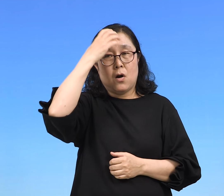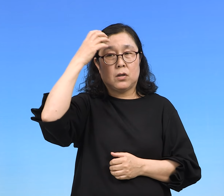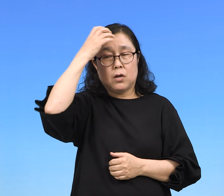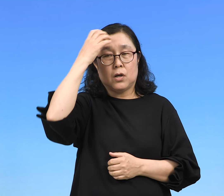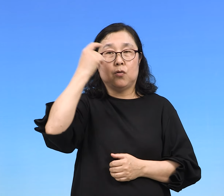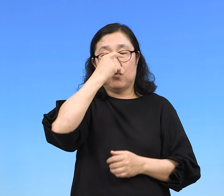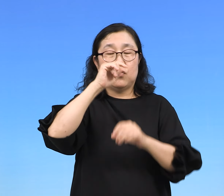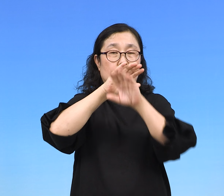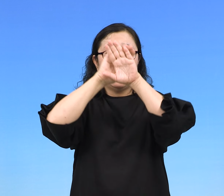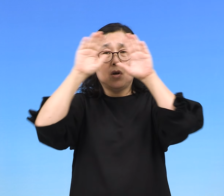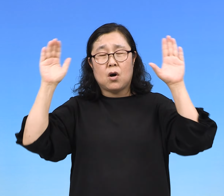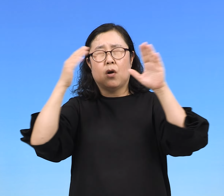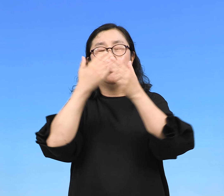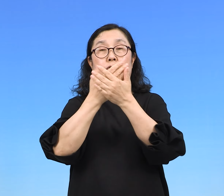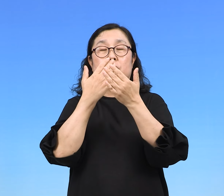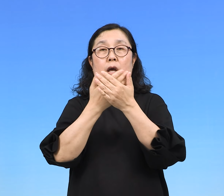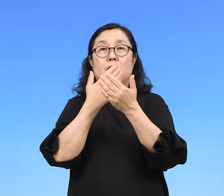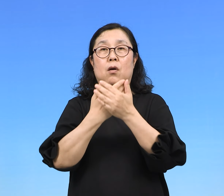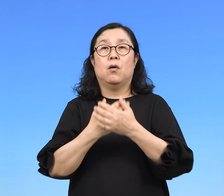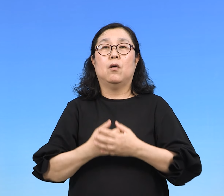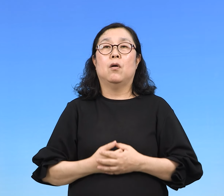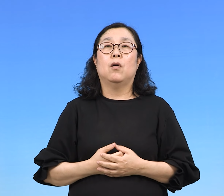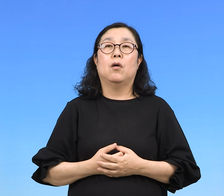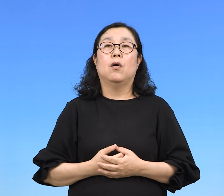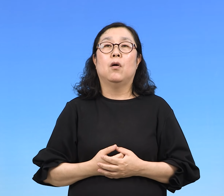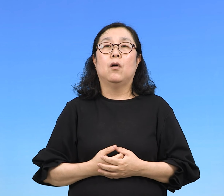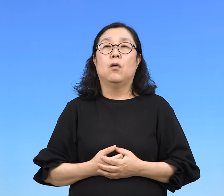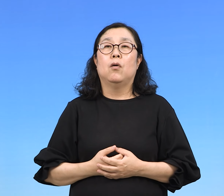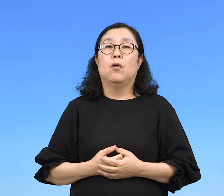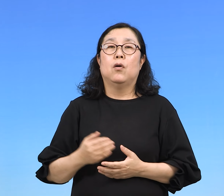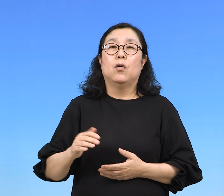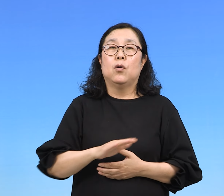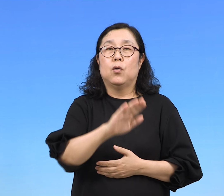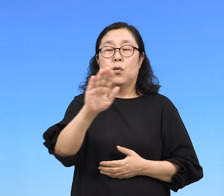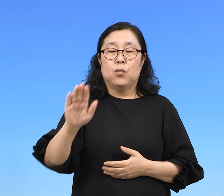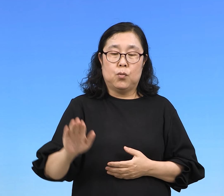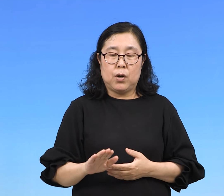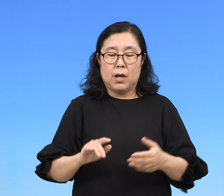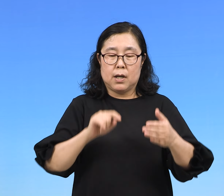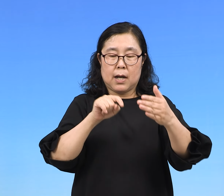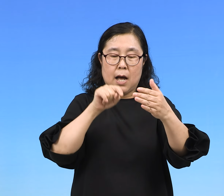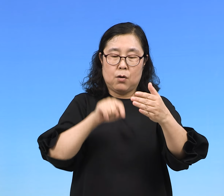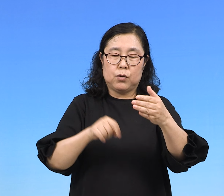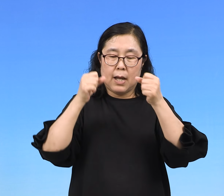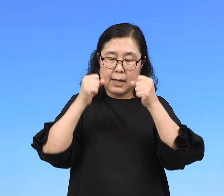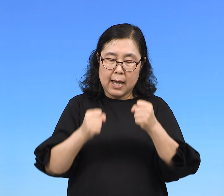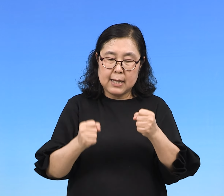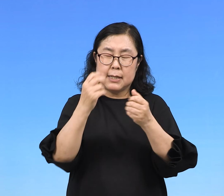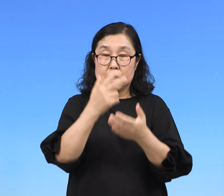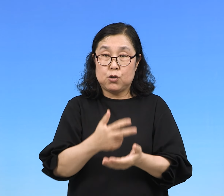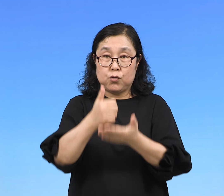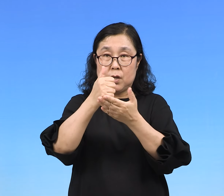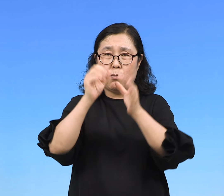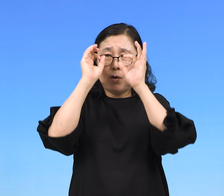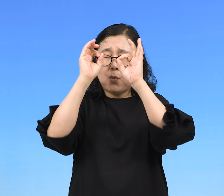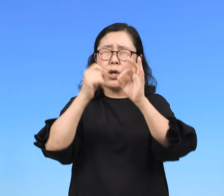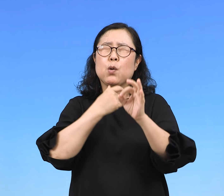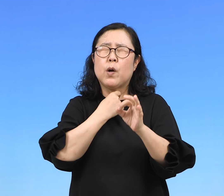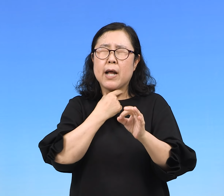아닙니까? 아버지, 영안을 열어. 뭘 보기 원합니까? 우리 가운데